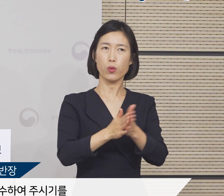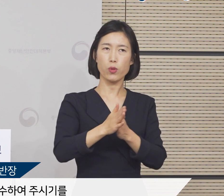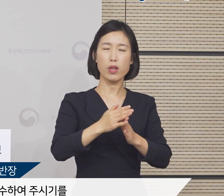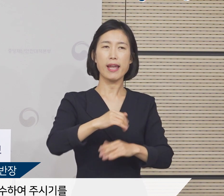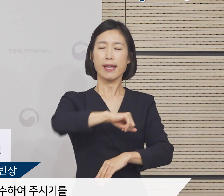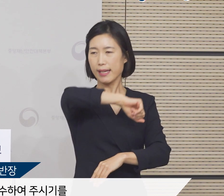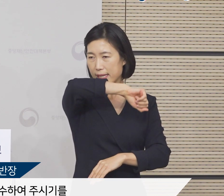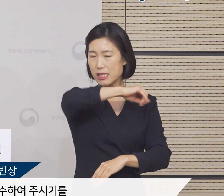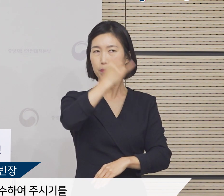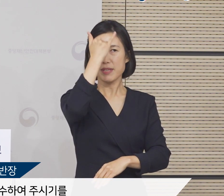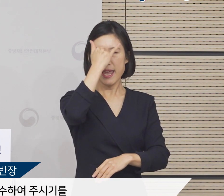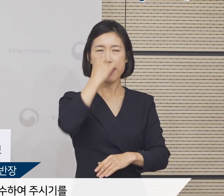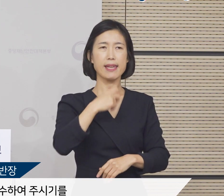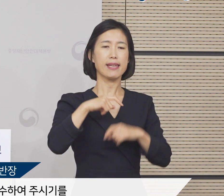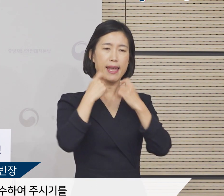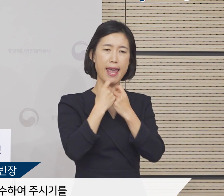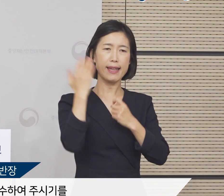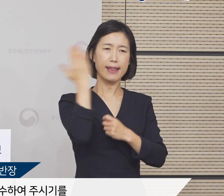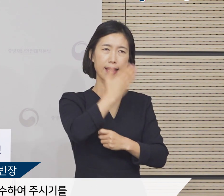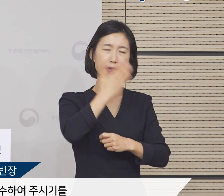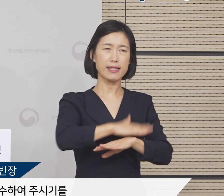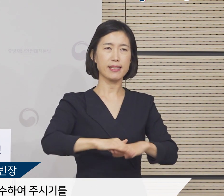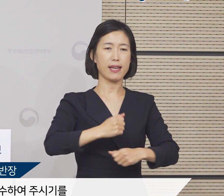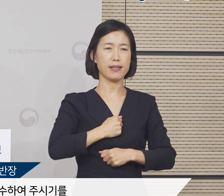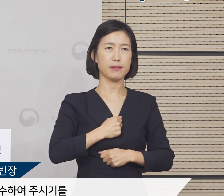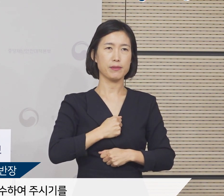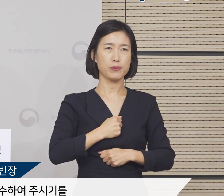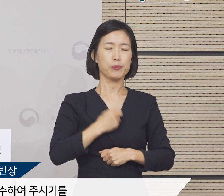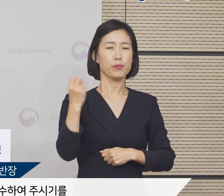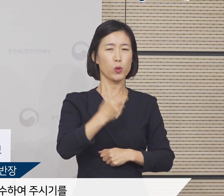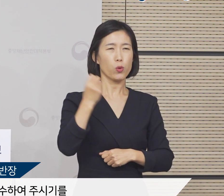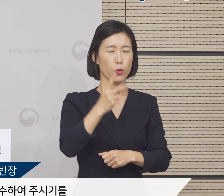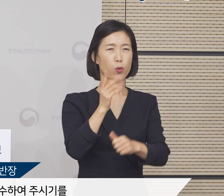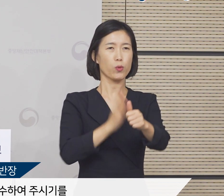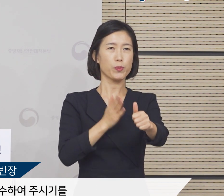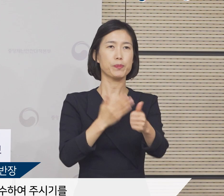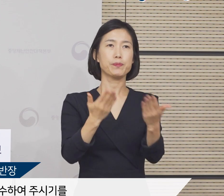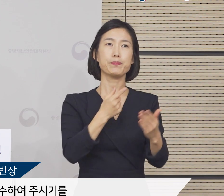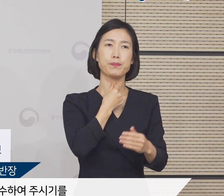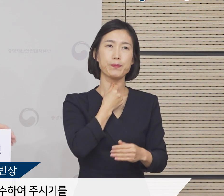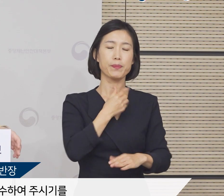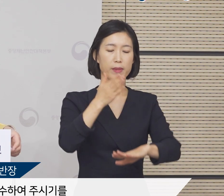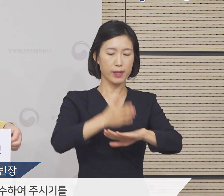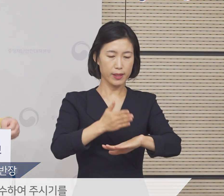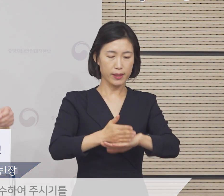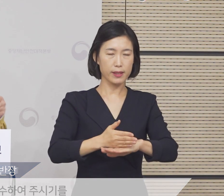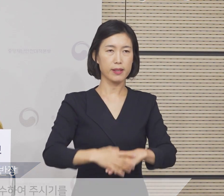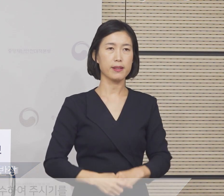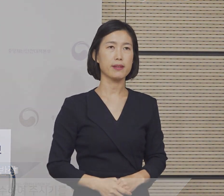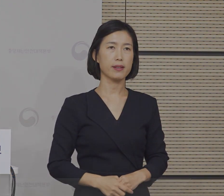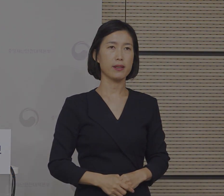예절 등 개인 위생 수칙을 준수하여 주시기를 거듭 부탁드립니다. 감사합니다.